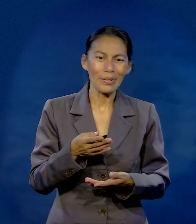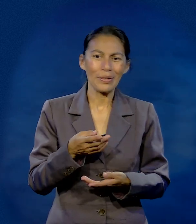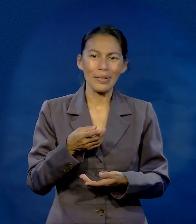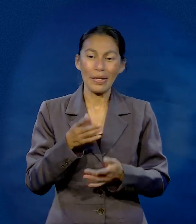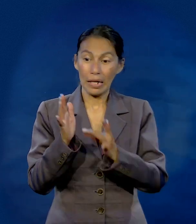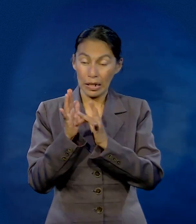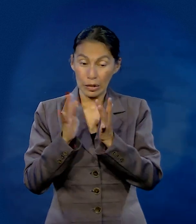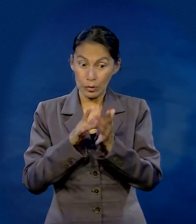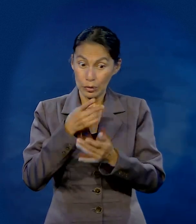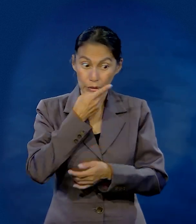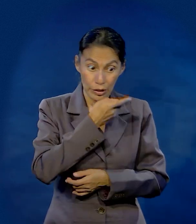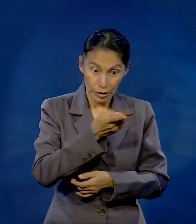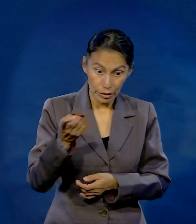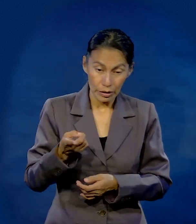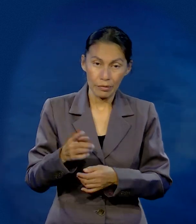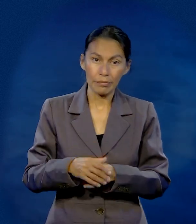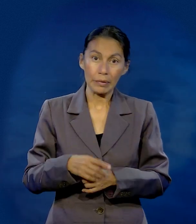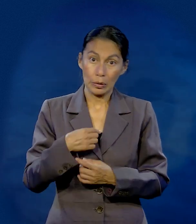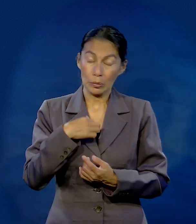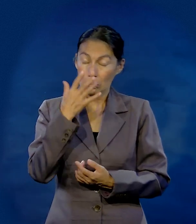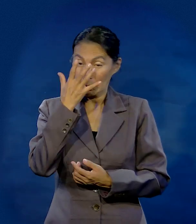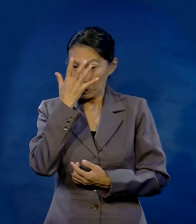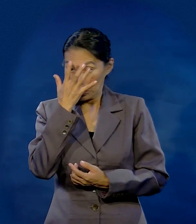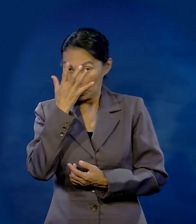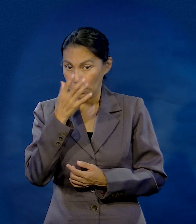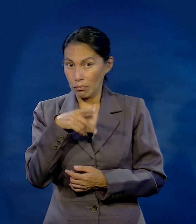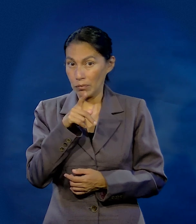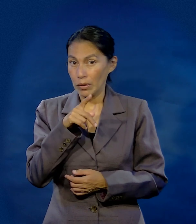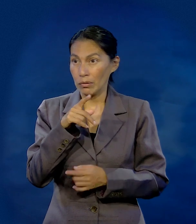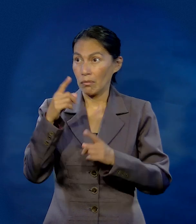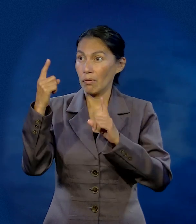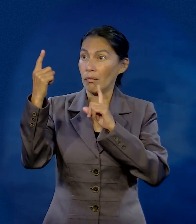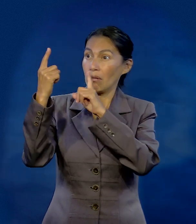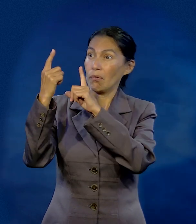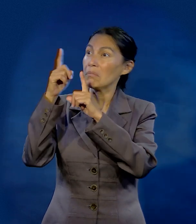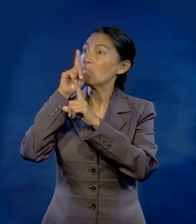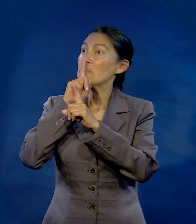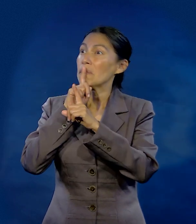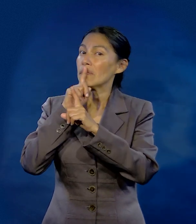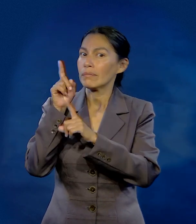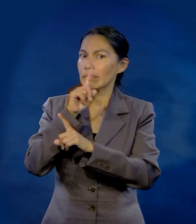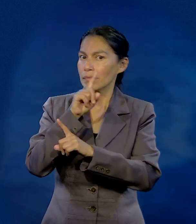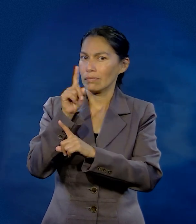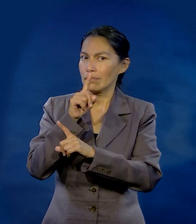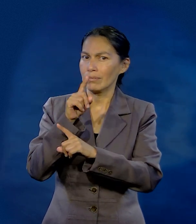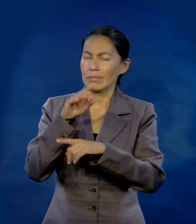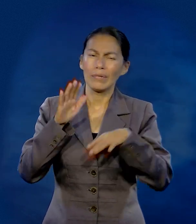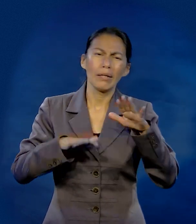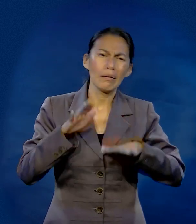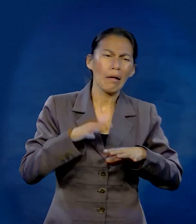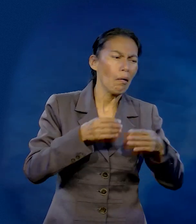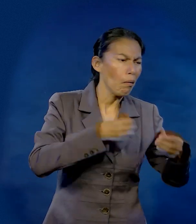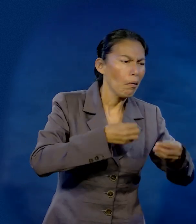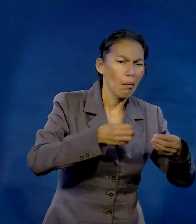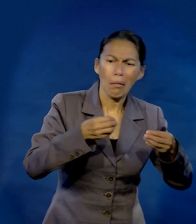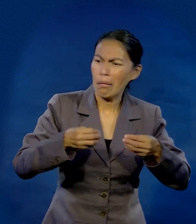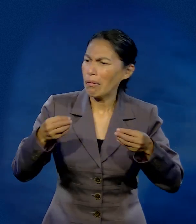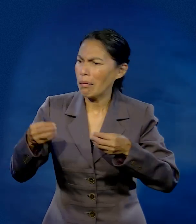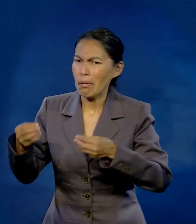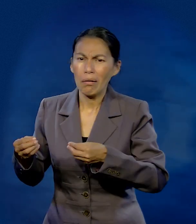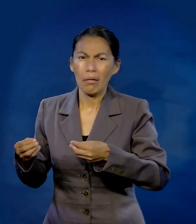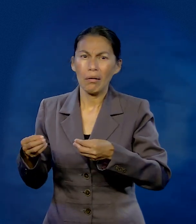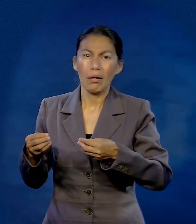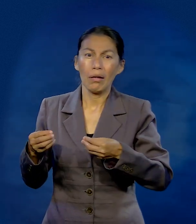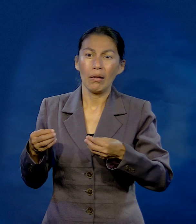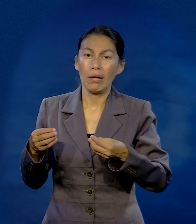vivía en una calle que se llama cotopaxi muy cerquita donde está la oficina de la asociación corullo y cotopaxi mera